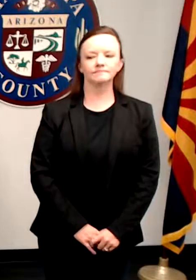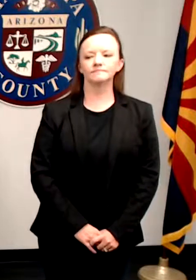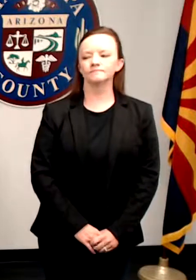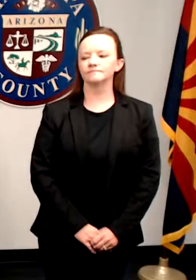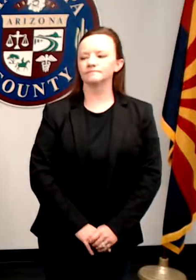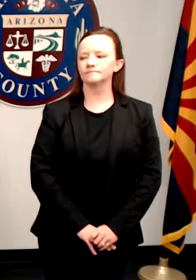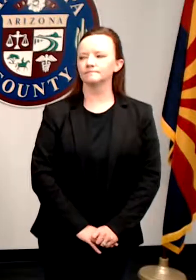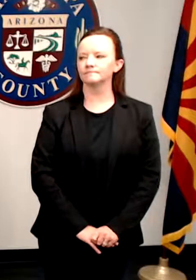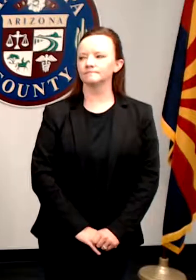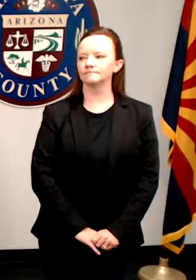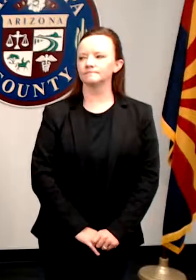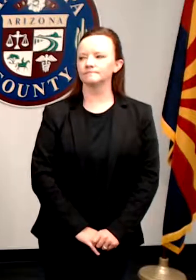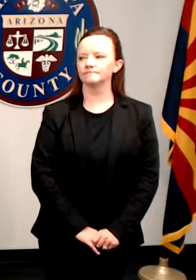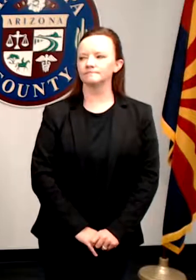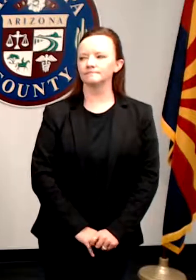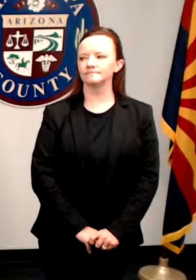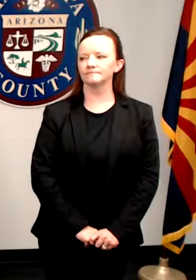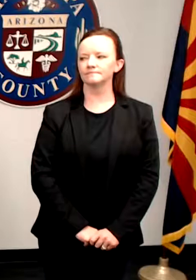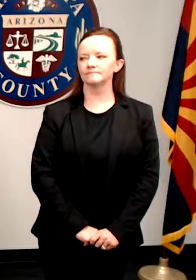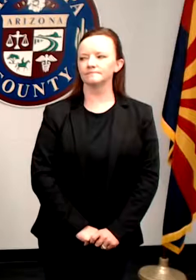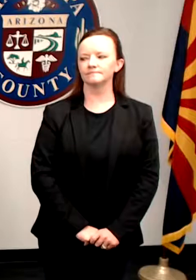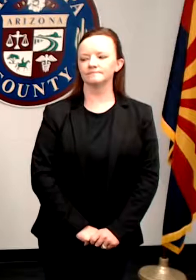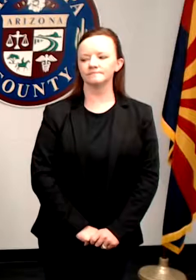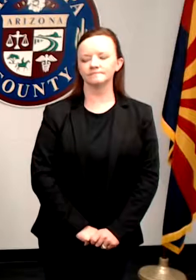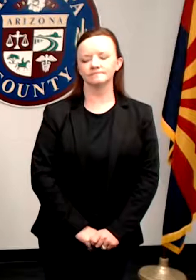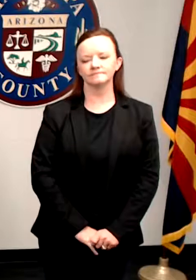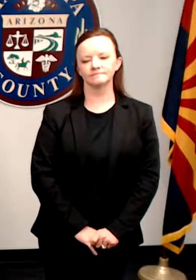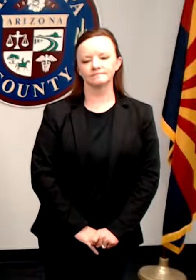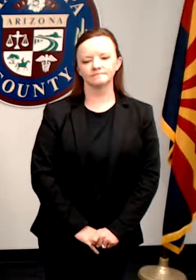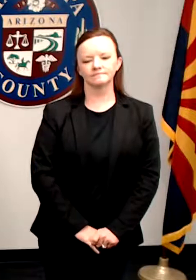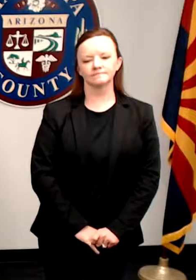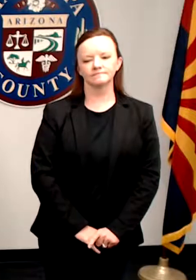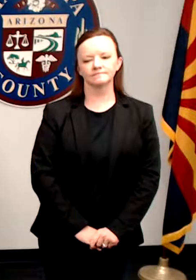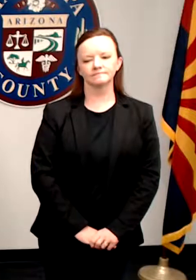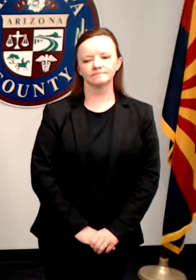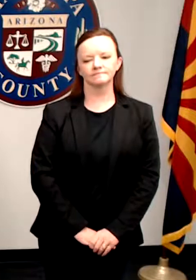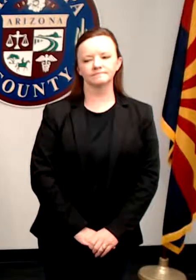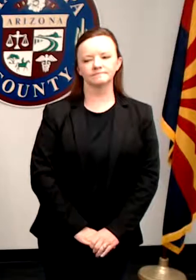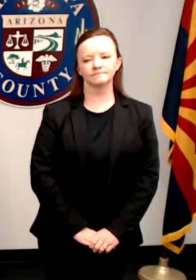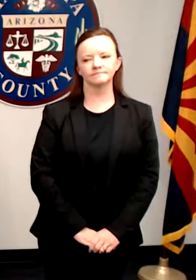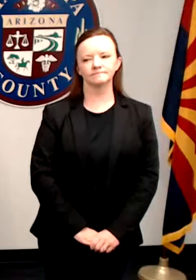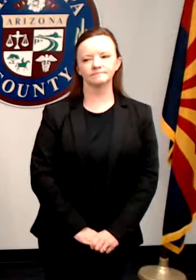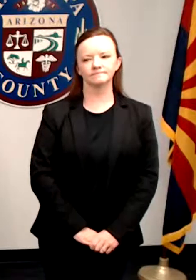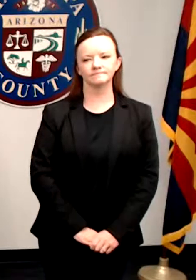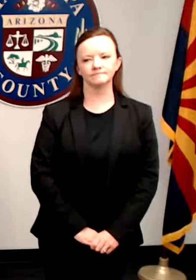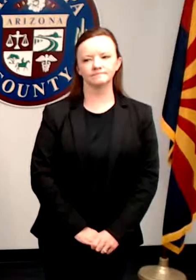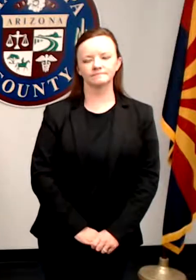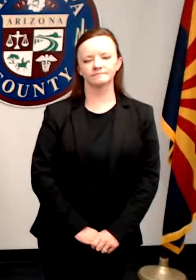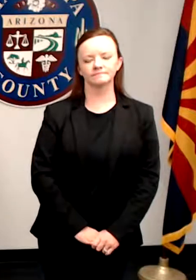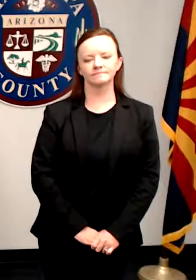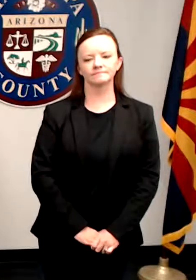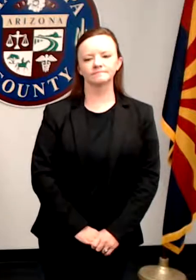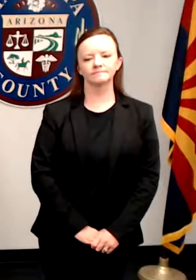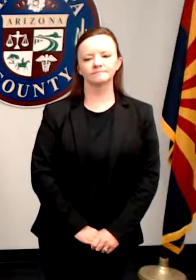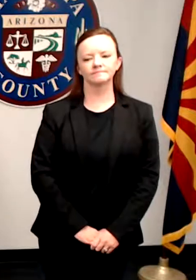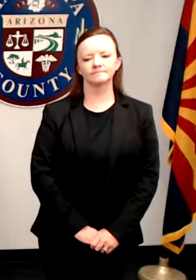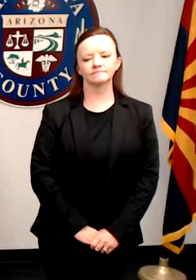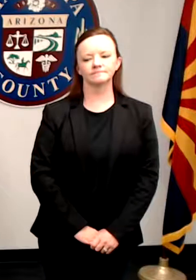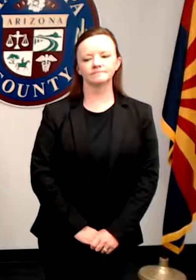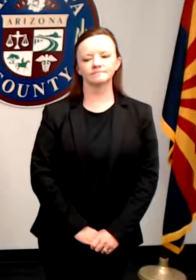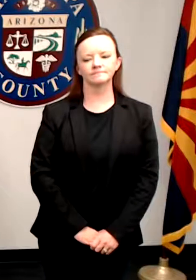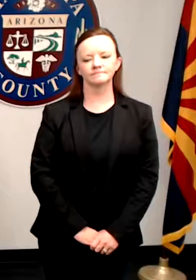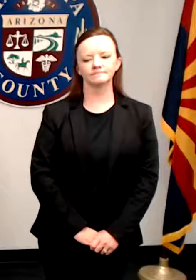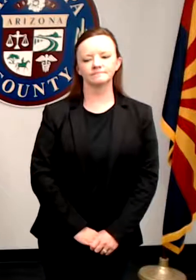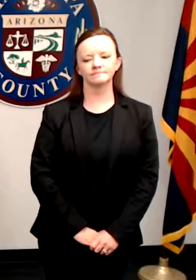si es, qué tan relajado, vamos a hacer relajar el distanciamiento social cuando vemos números que están subiendo. Eso es algo que